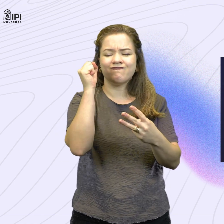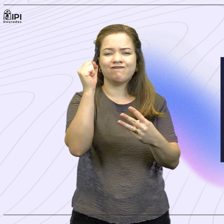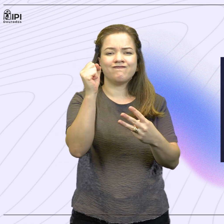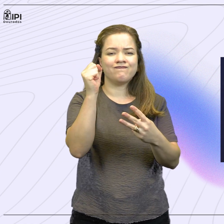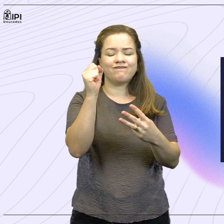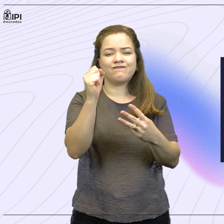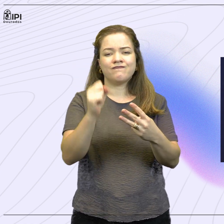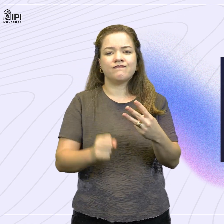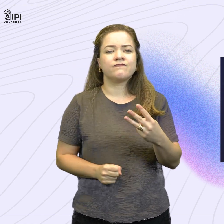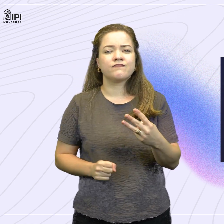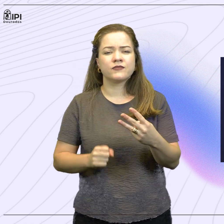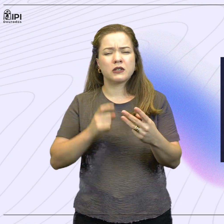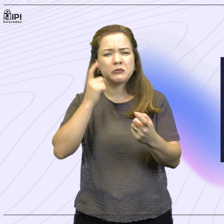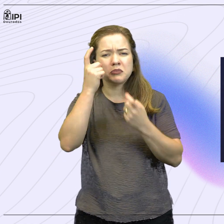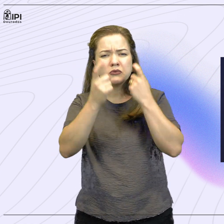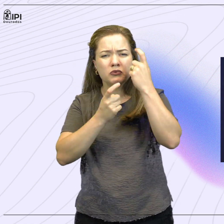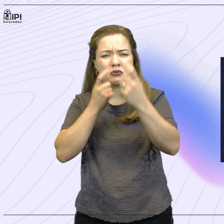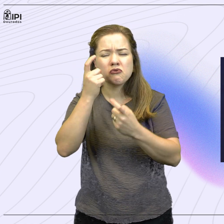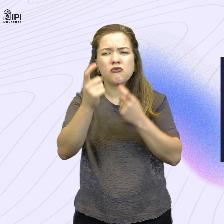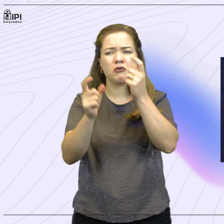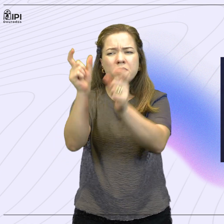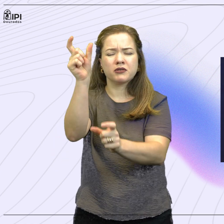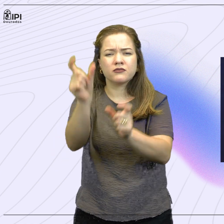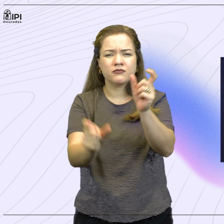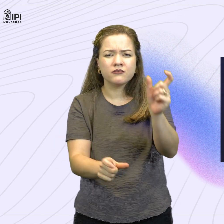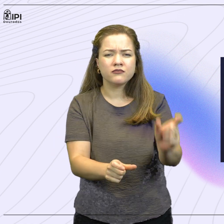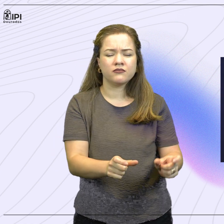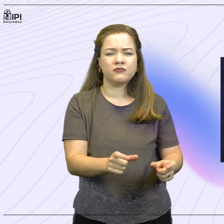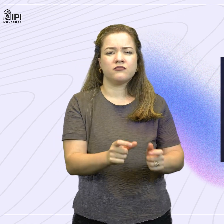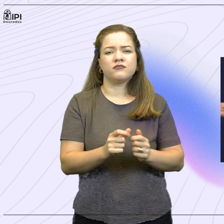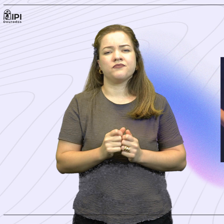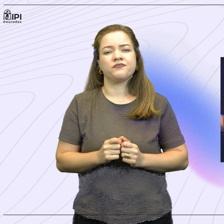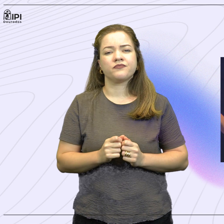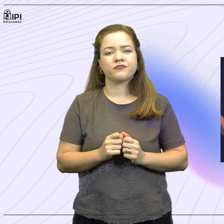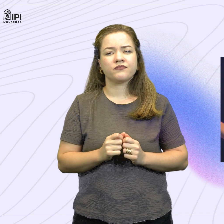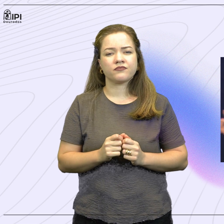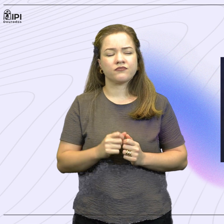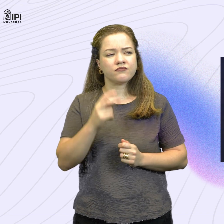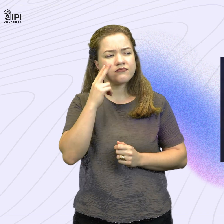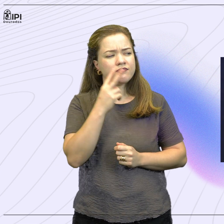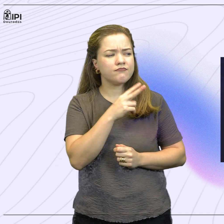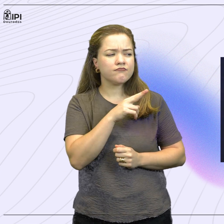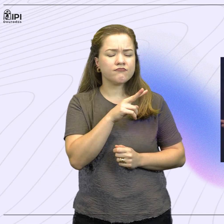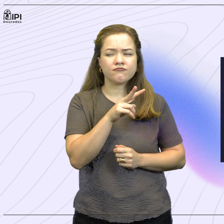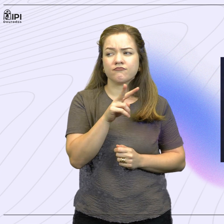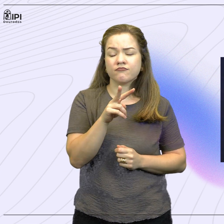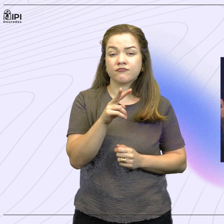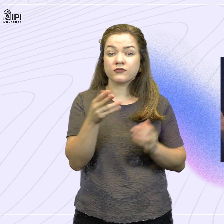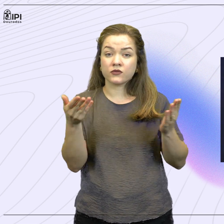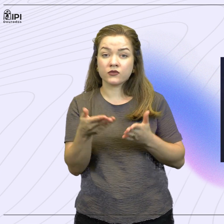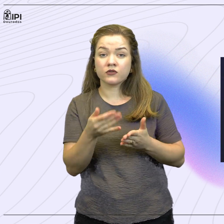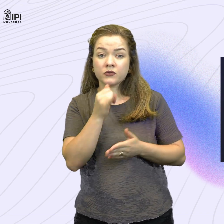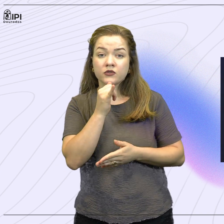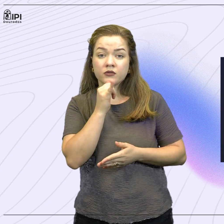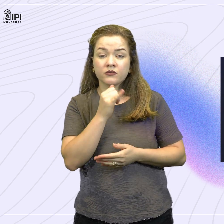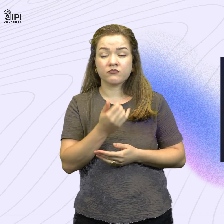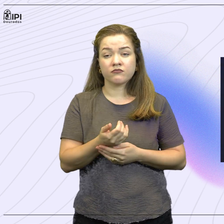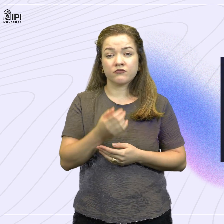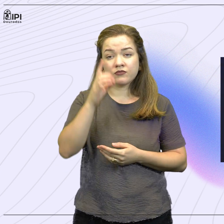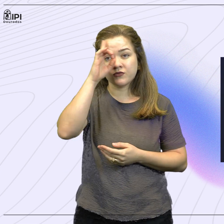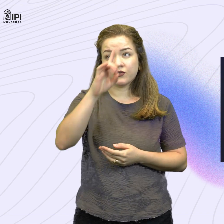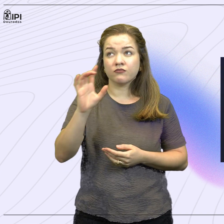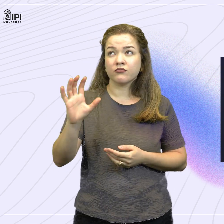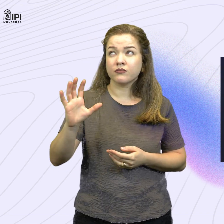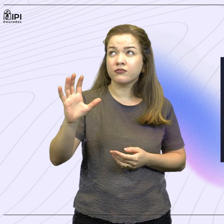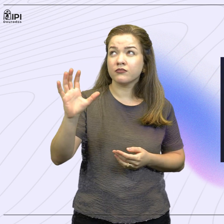É aquele que se preocupa com as pessoas. É aquele que olha ao seu redor hoje, por exemplo, num dia que